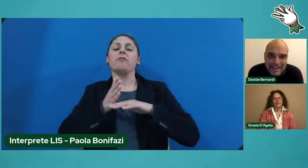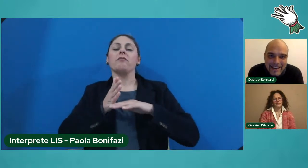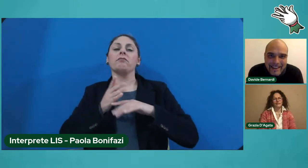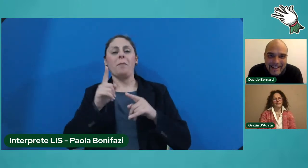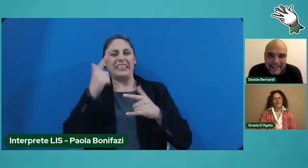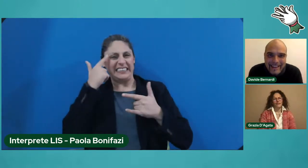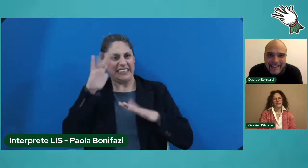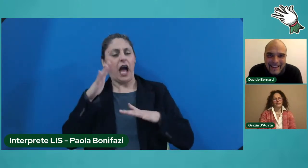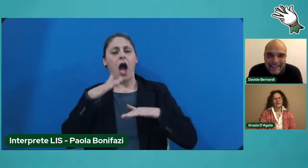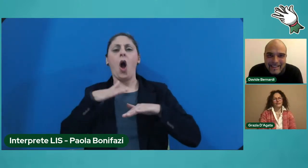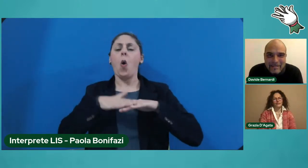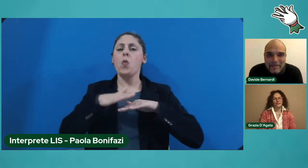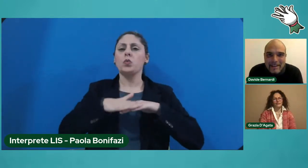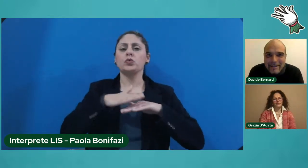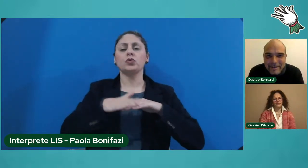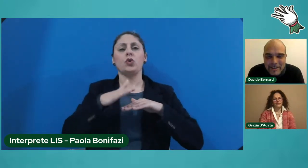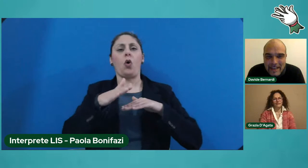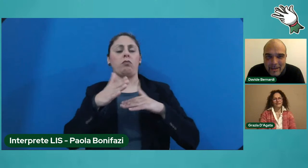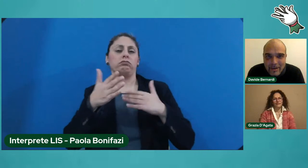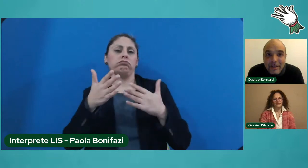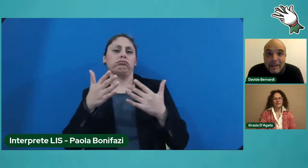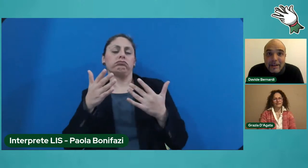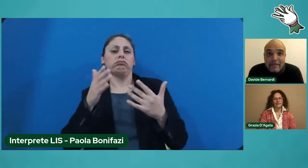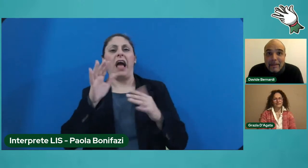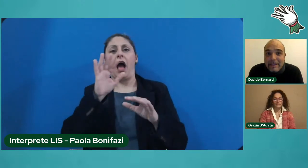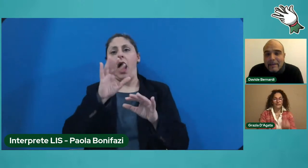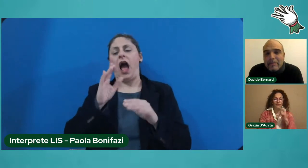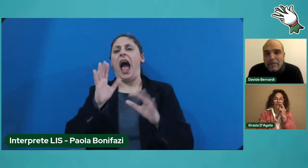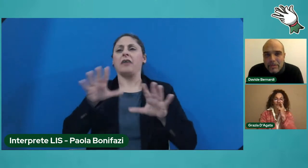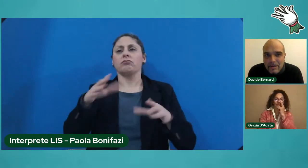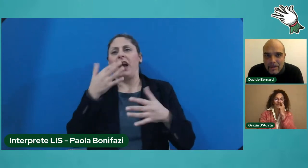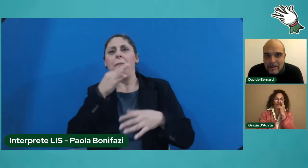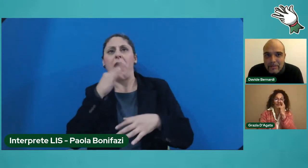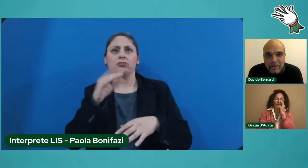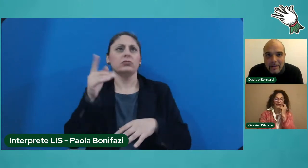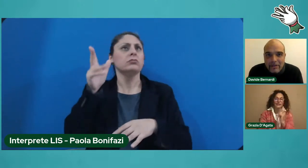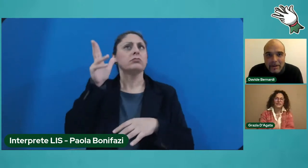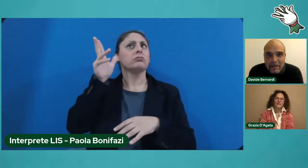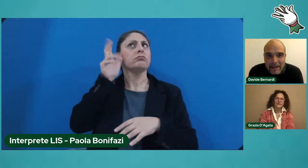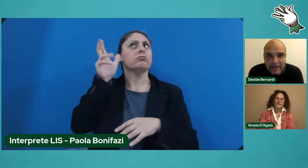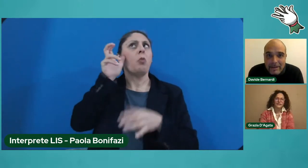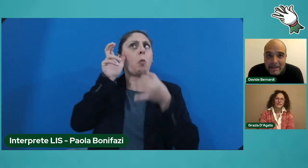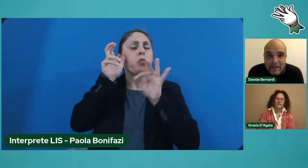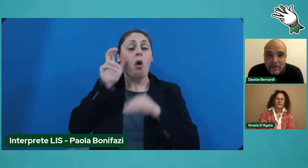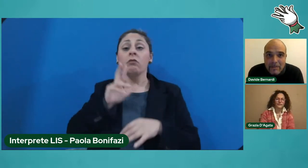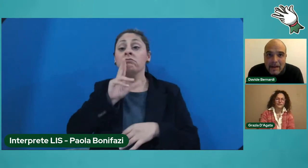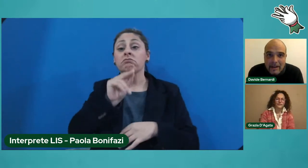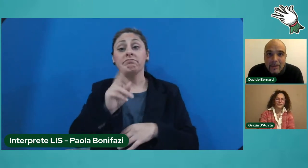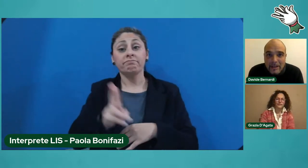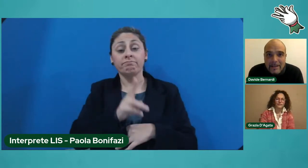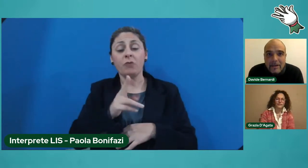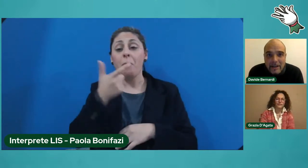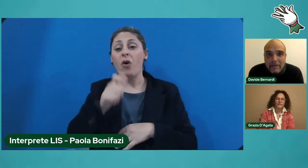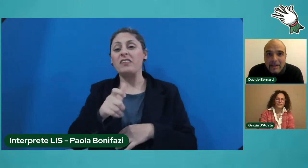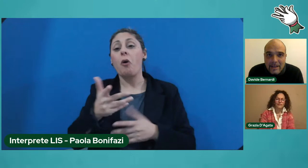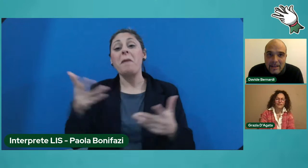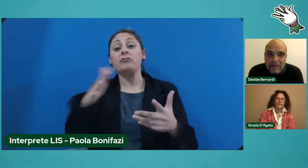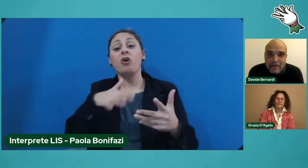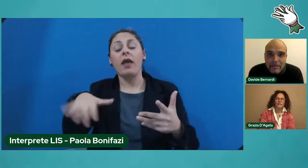utilizzare anche ci sentono, mentre in produzione, non potendo parlare, non essendo verbali, utilizzano la lingua dei segni per